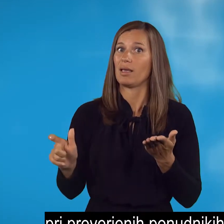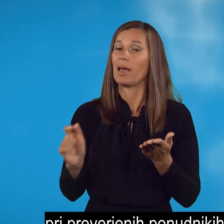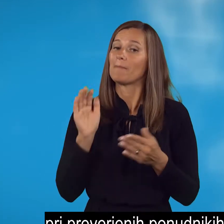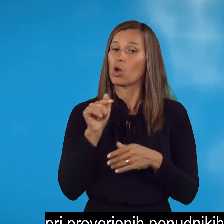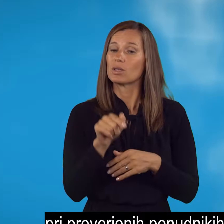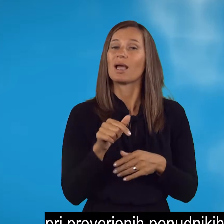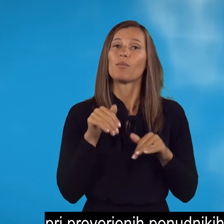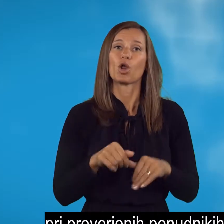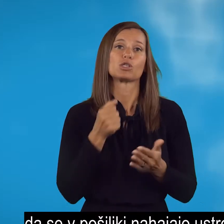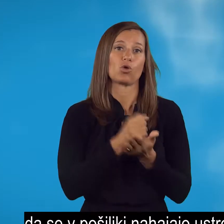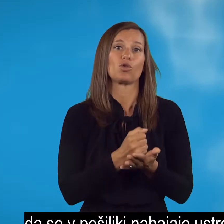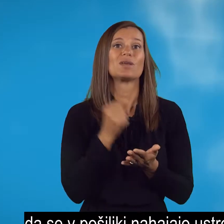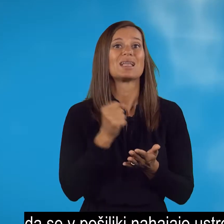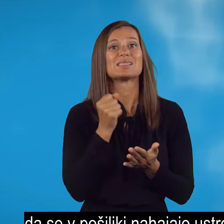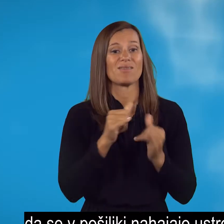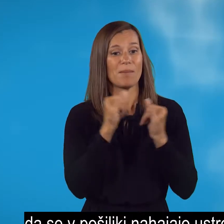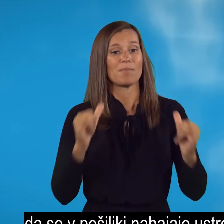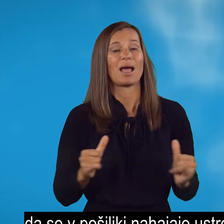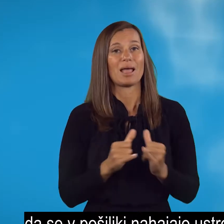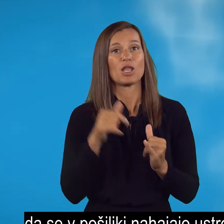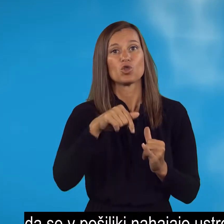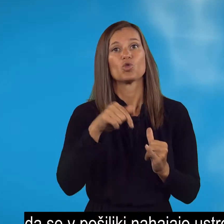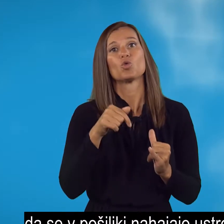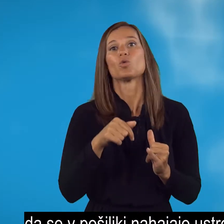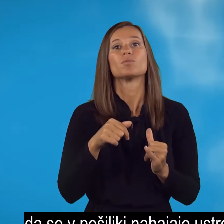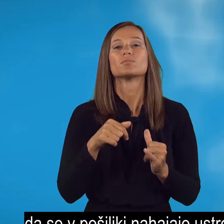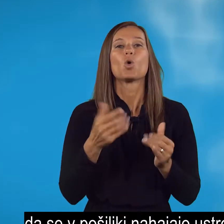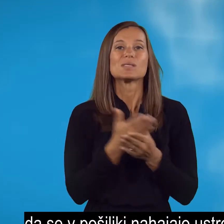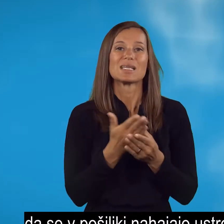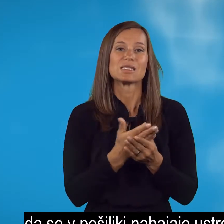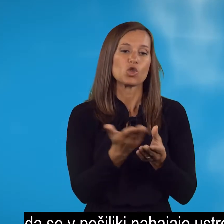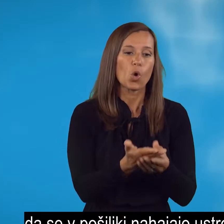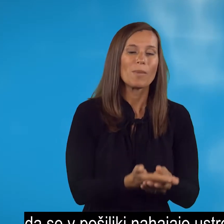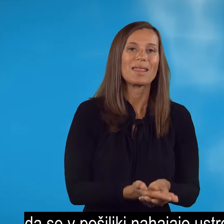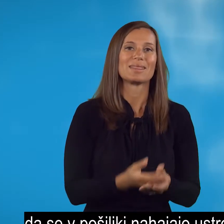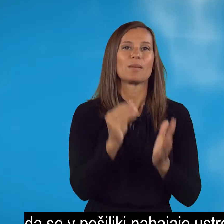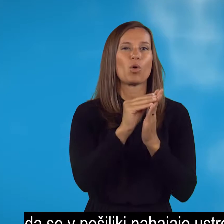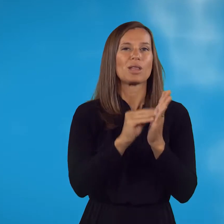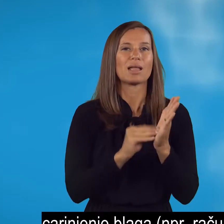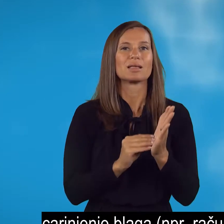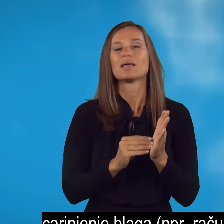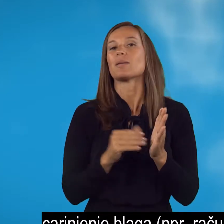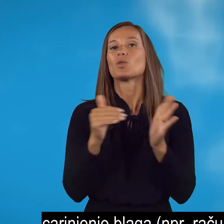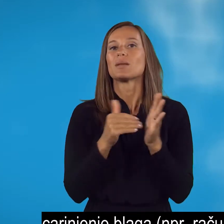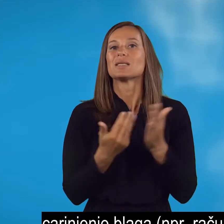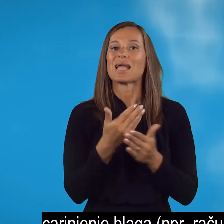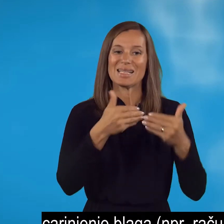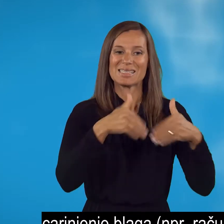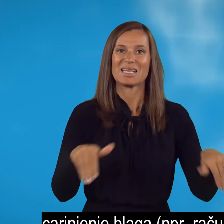naj zagotovijo, da se v pošiljki nahajajo ustrezni dokumenti in podatki, potrebni za carinjenje blaga,